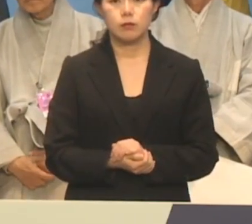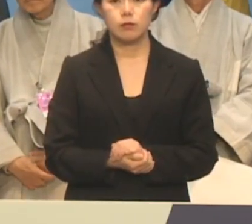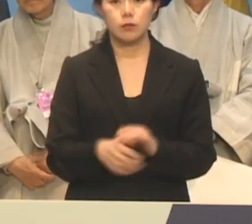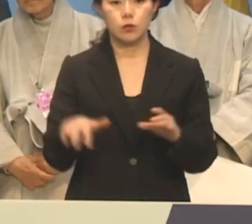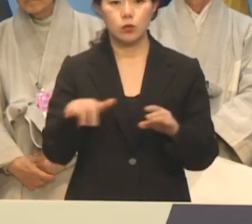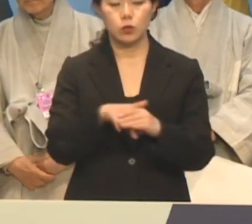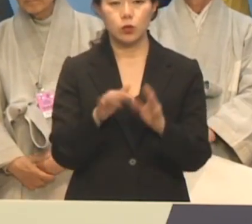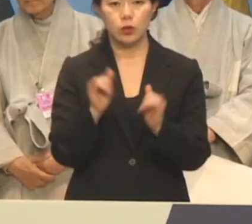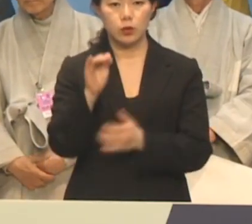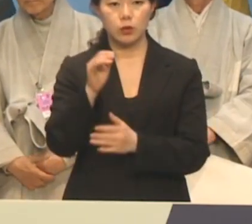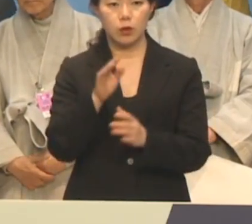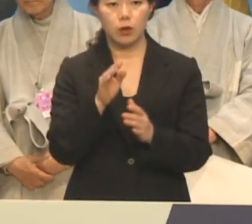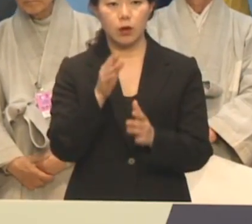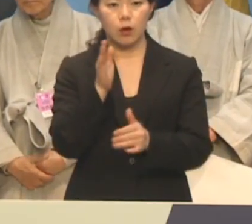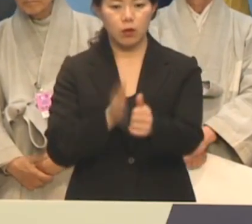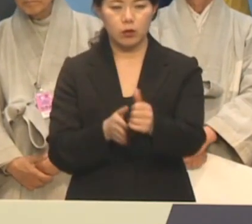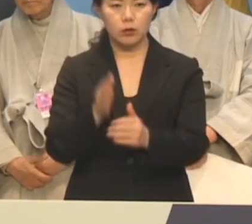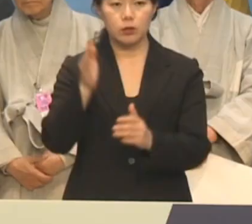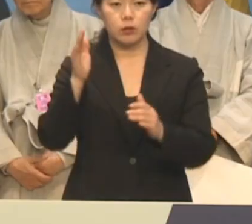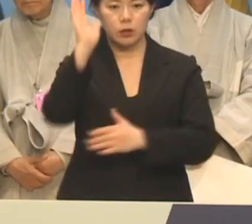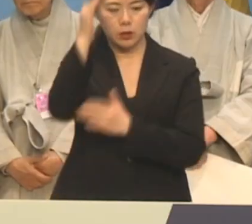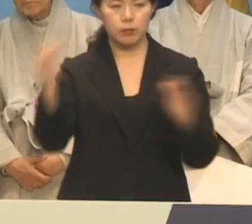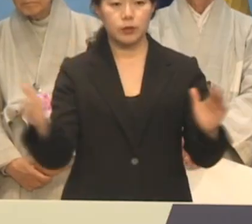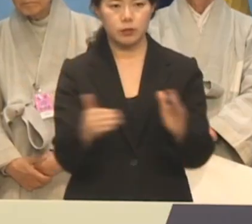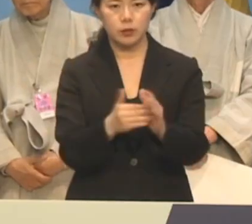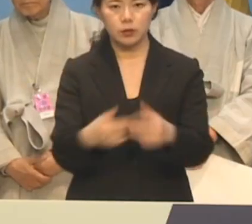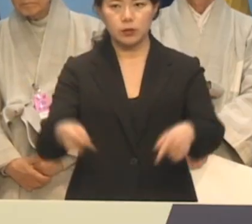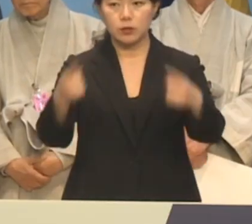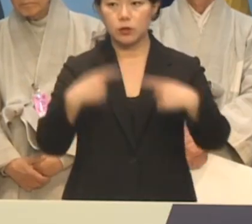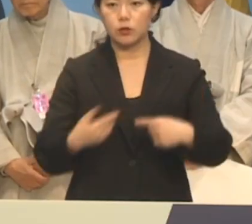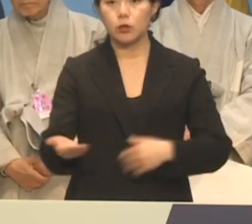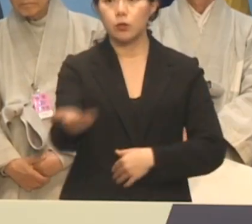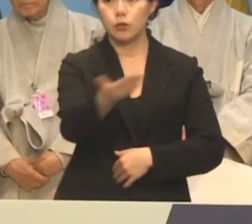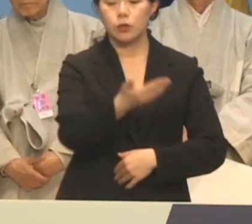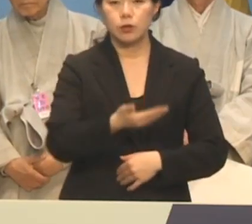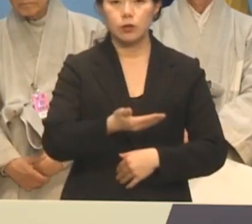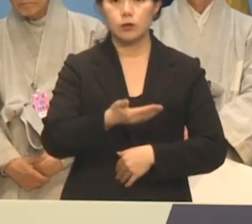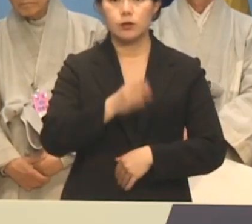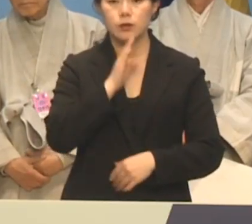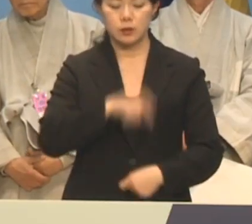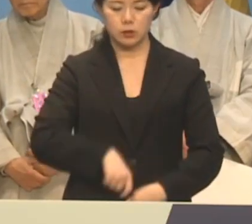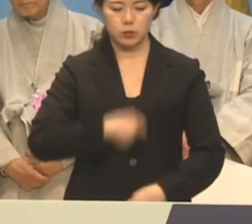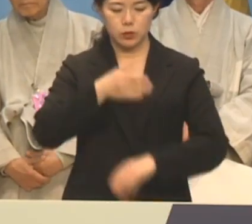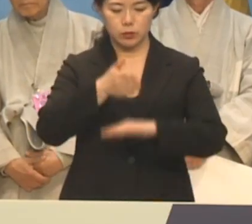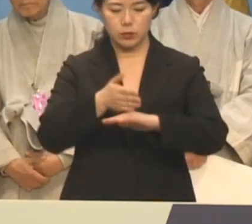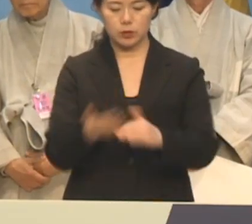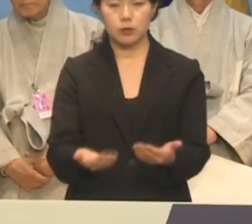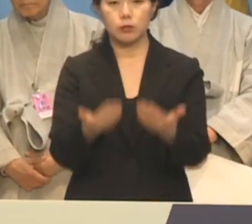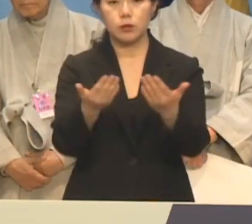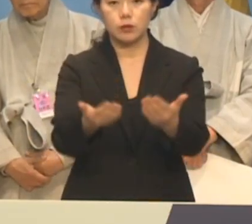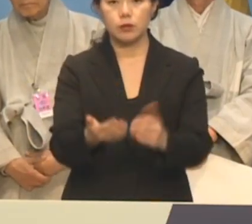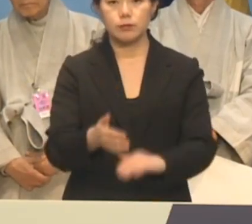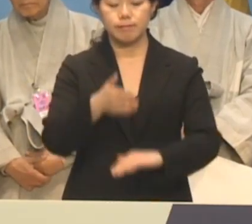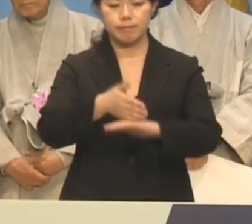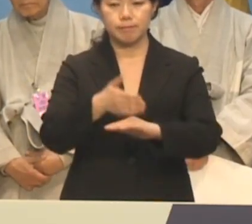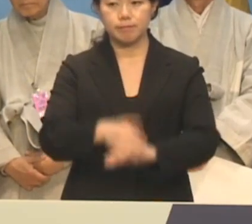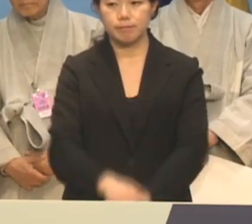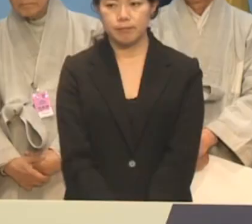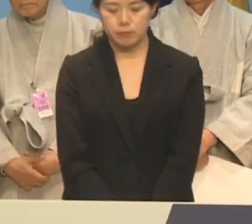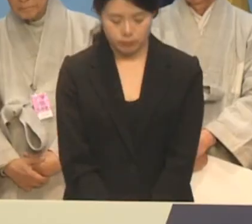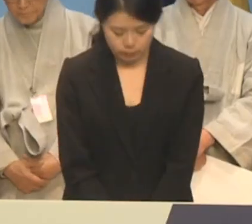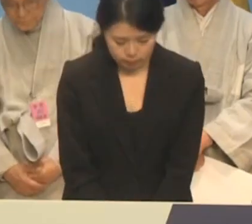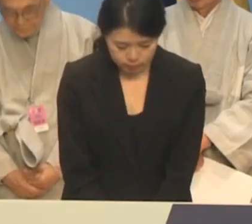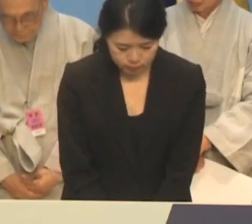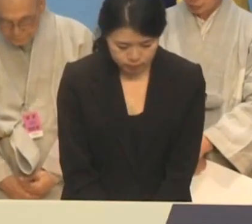종교인 호소 기자회견을 모두 마치겠습니다. 참여해 주신 모든 분들께 진심으로 감사를 드립니다. 고맙습니다.